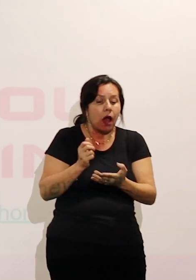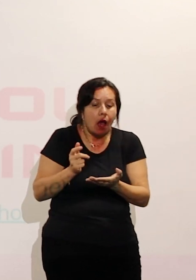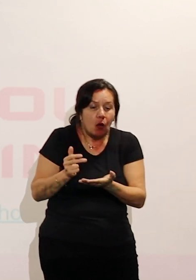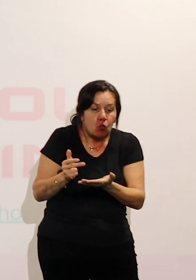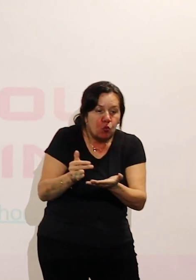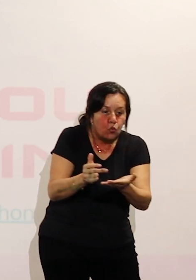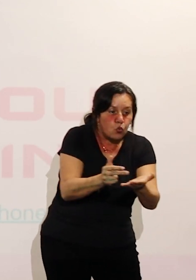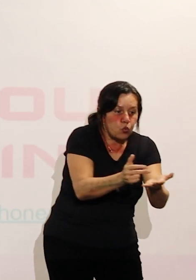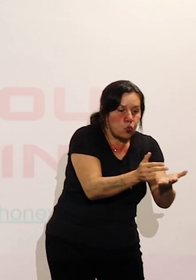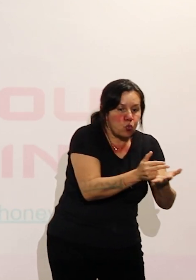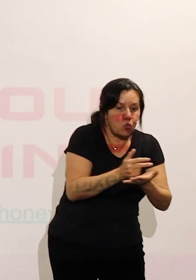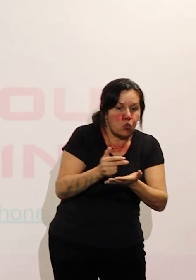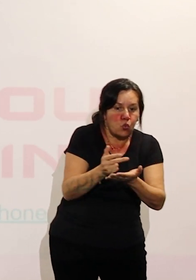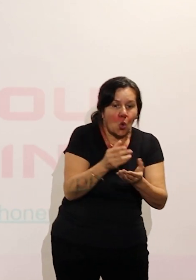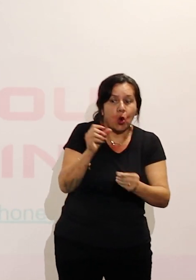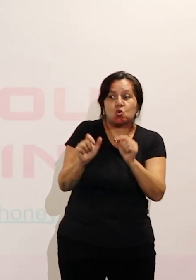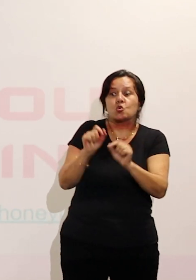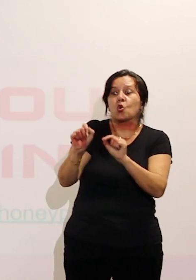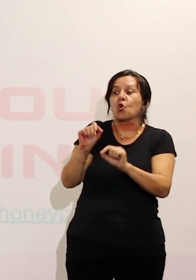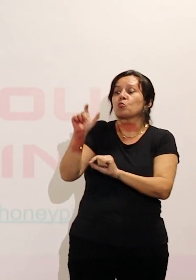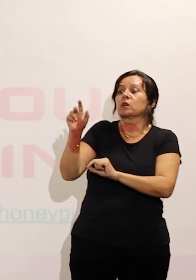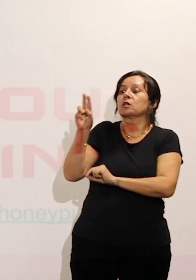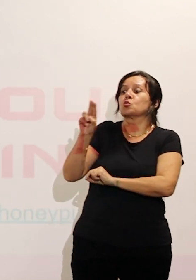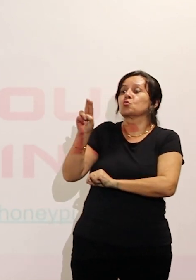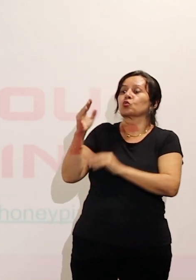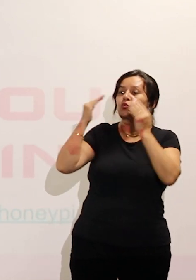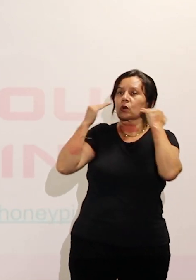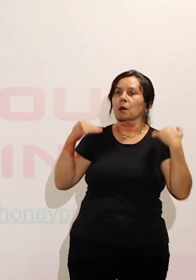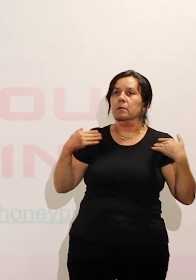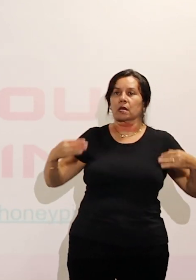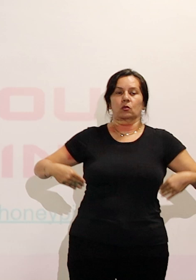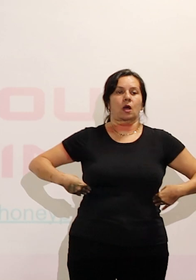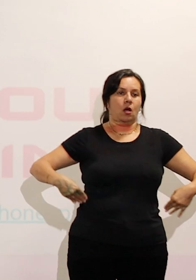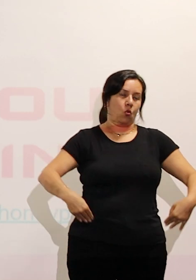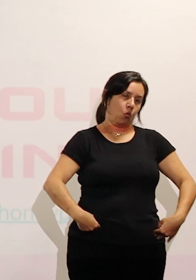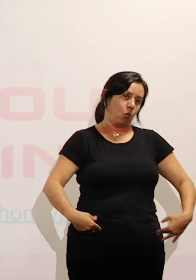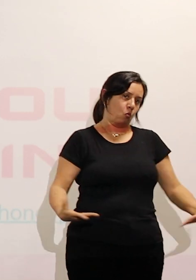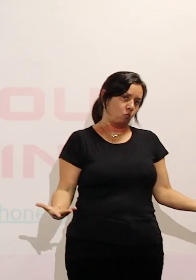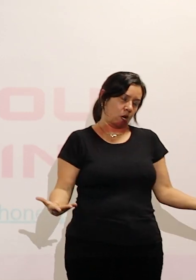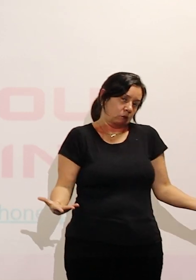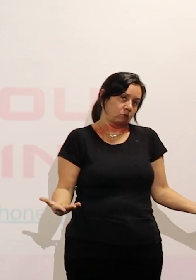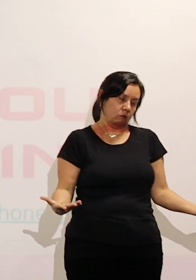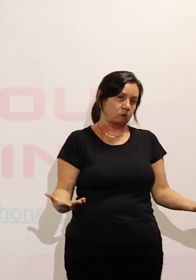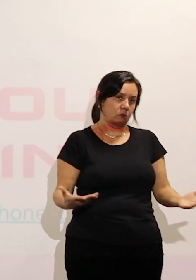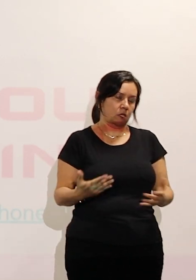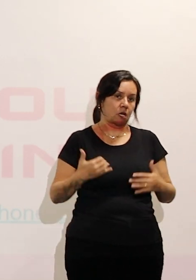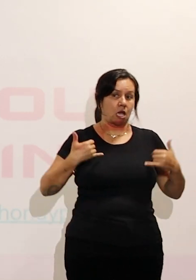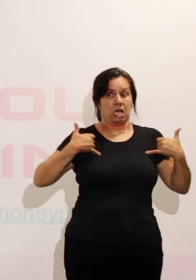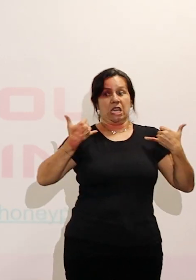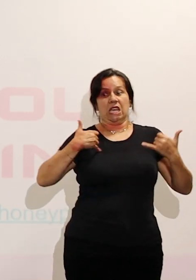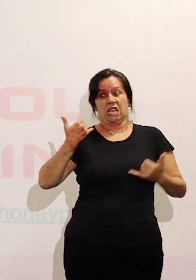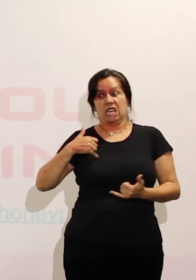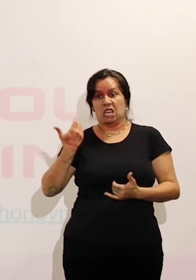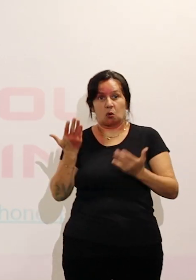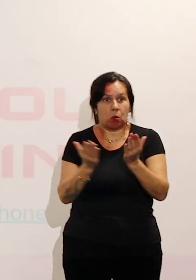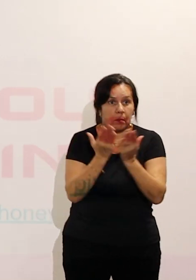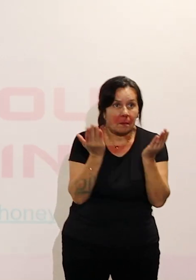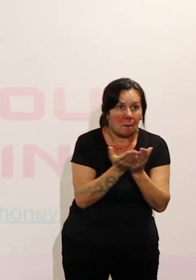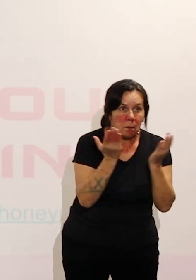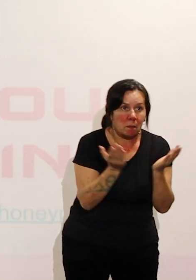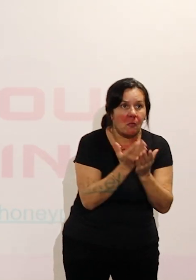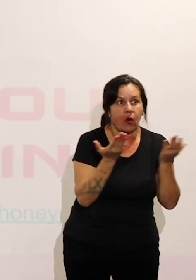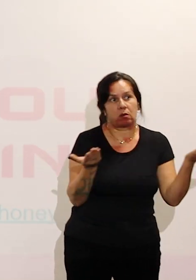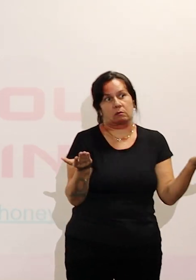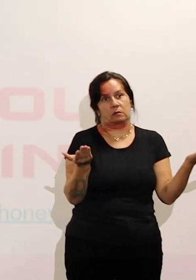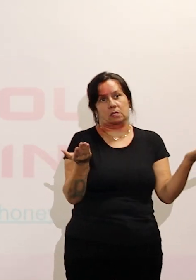exemplo, como o personagem usa o cabelo dele, como ele se veste, né? Se é um personagem rico ou pobre, isso também é,